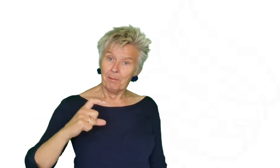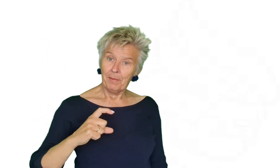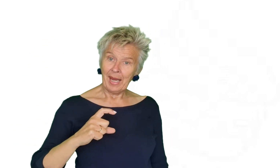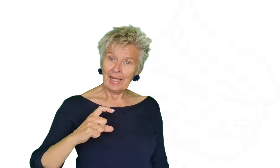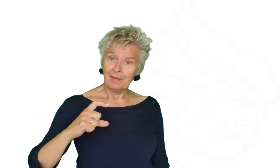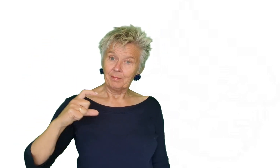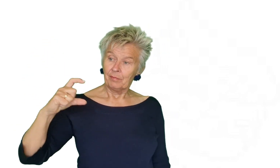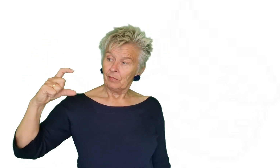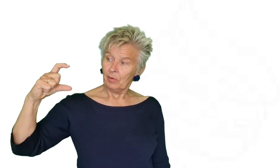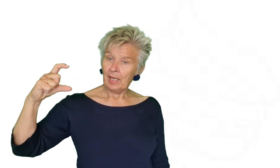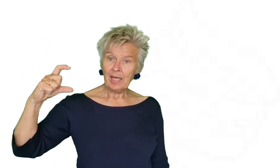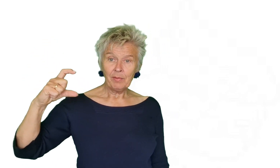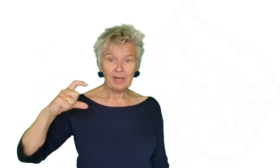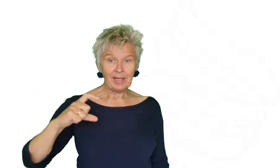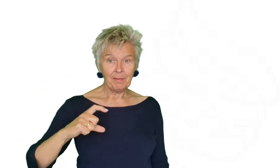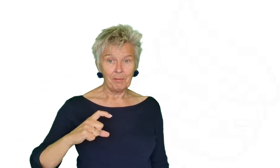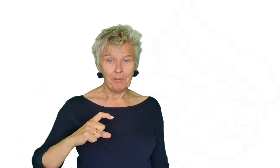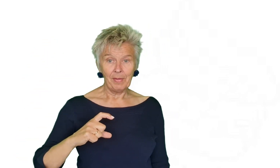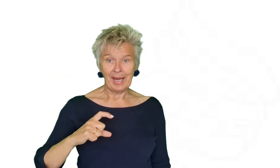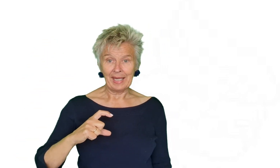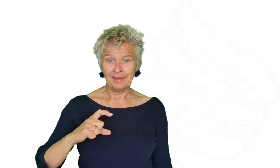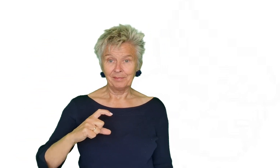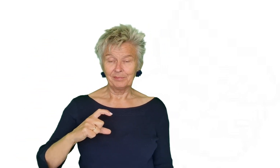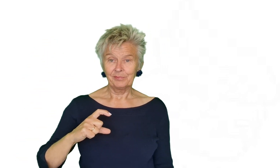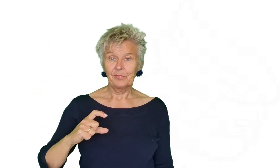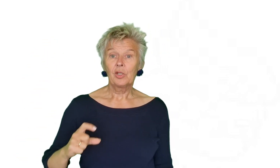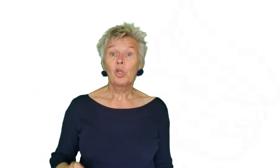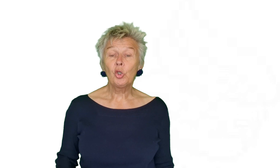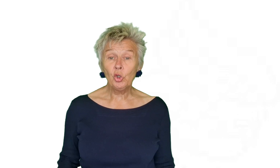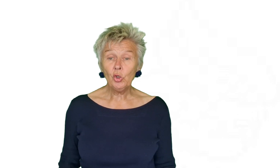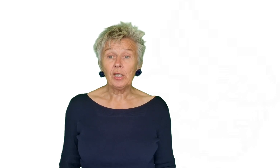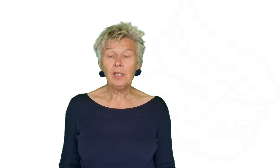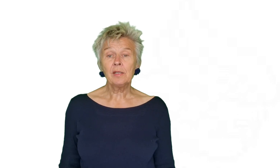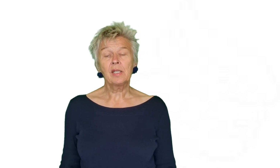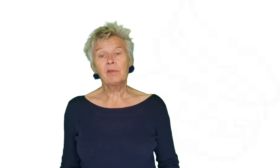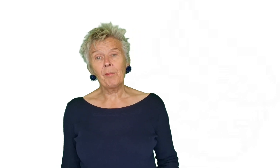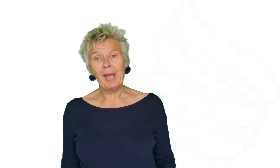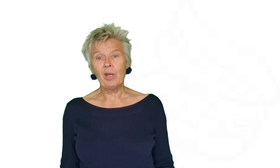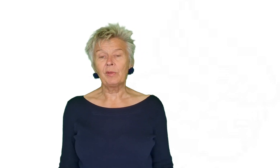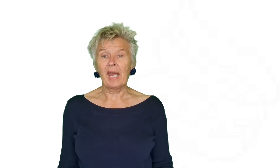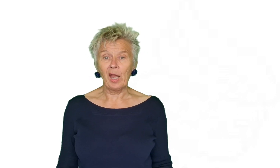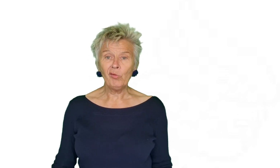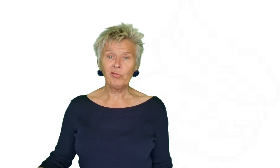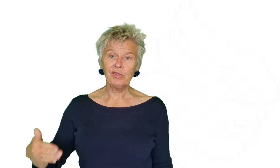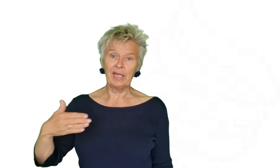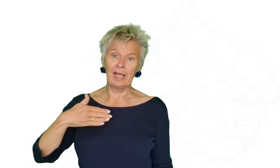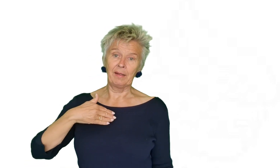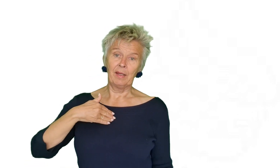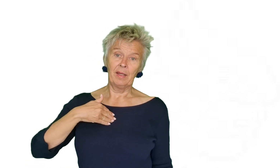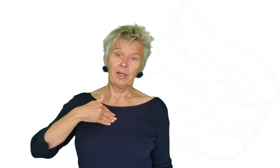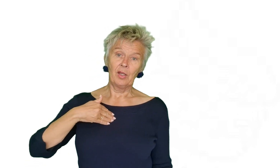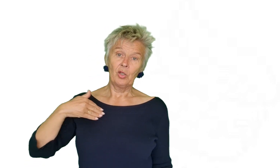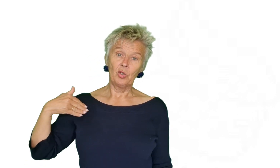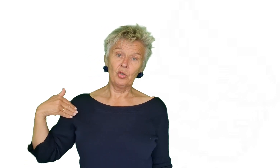Mei. Kleine beweging, mei. Juni zit wel bijna op de helft van het jaar.